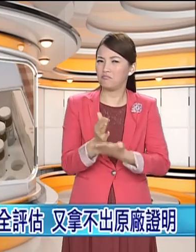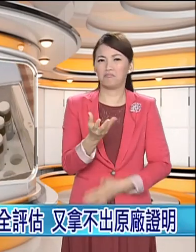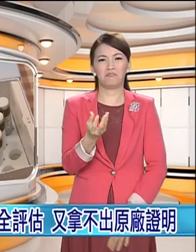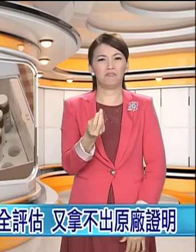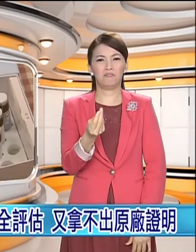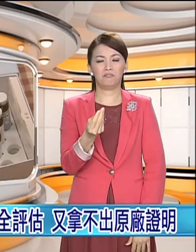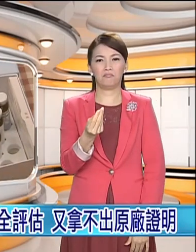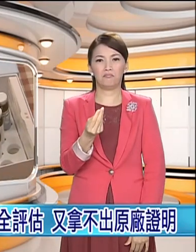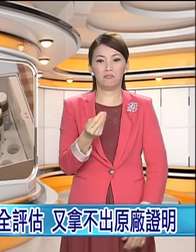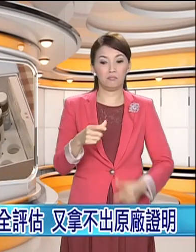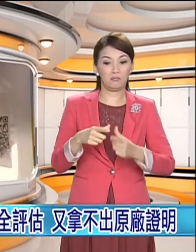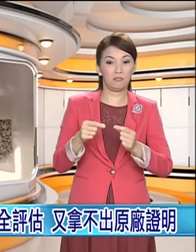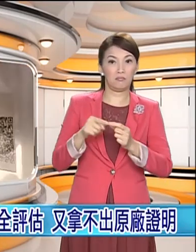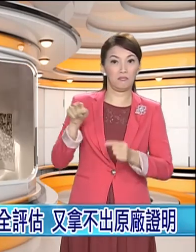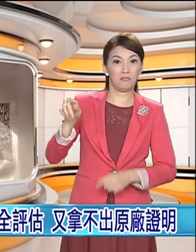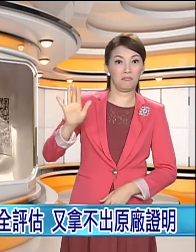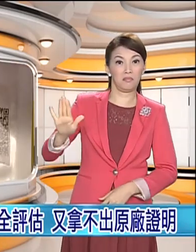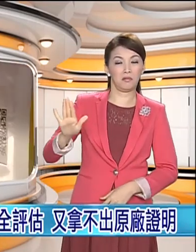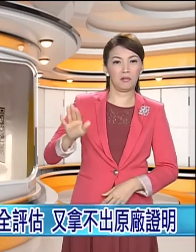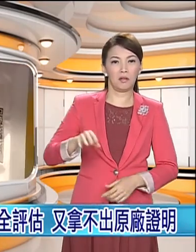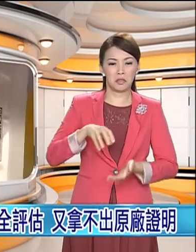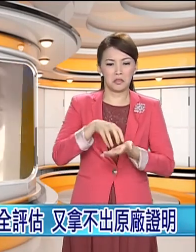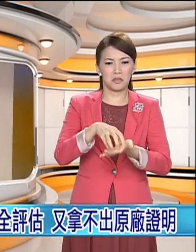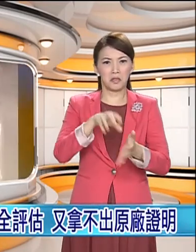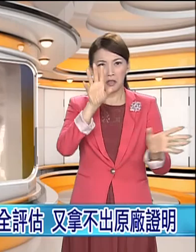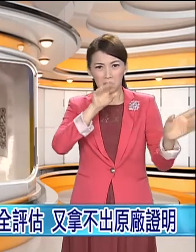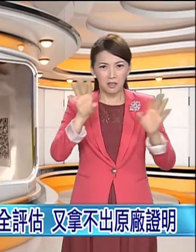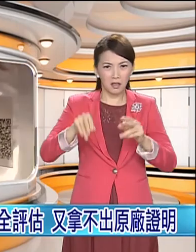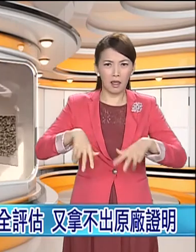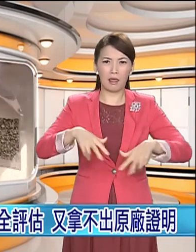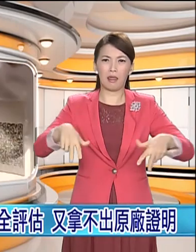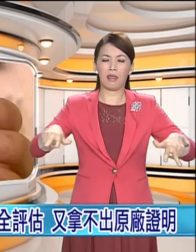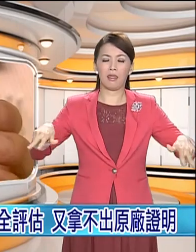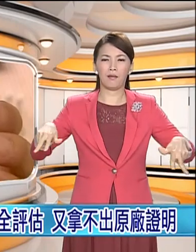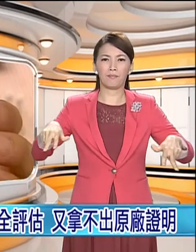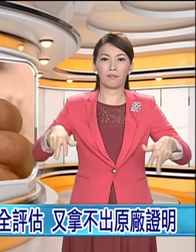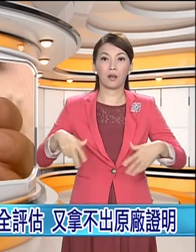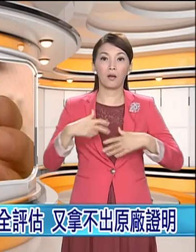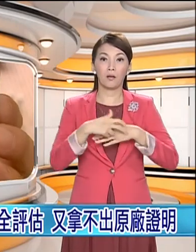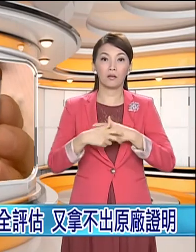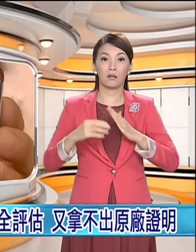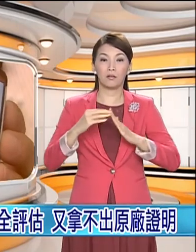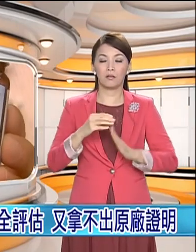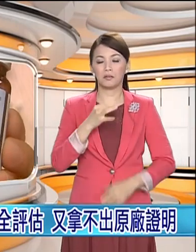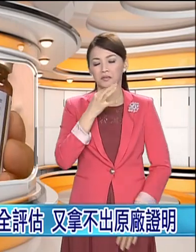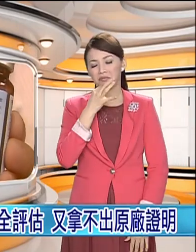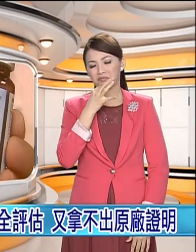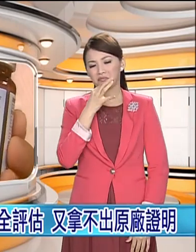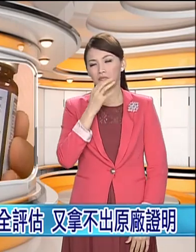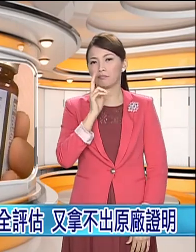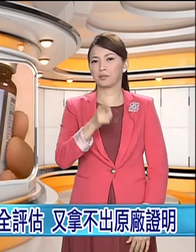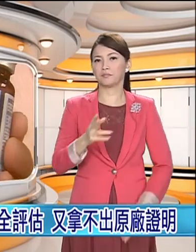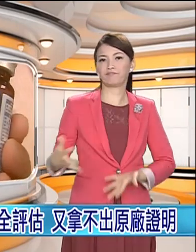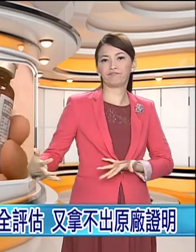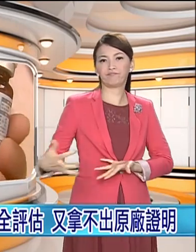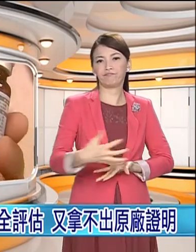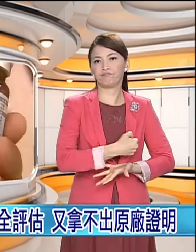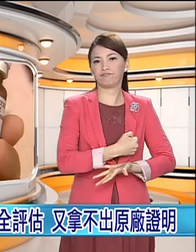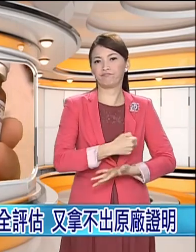安全评估，厂商又拿不出日本原厂的相关资料，已经被卫生局要求全面预